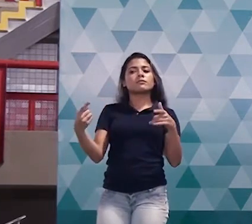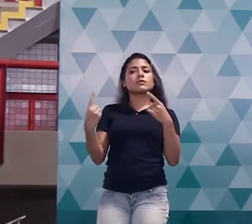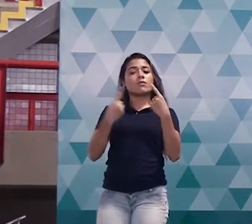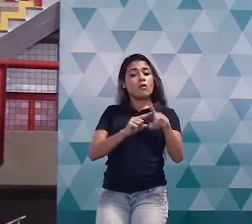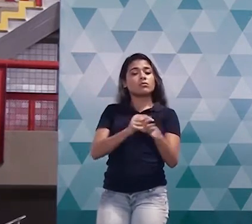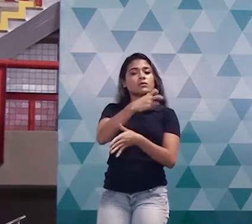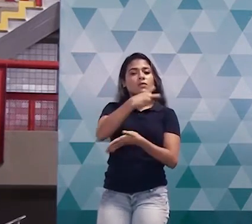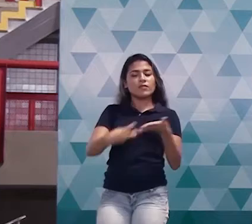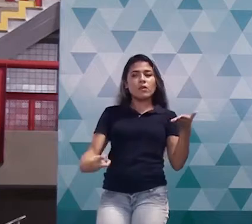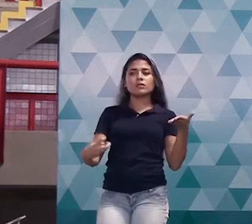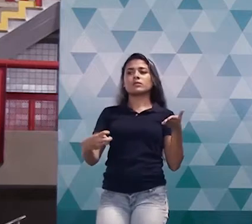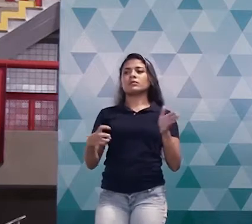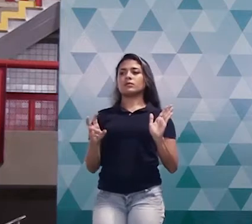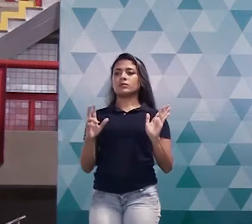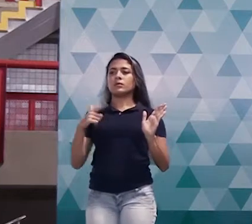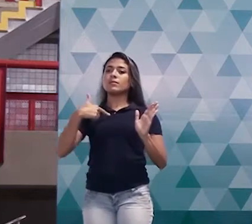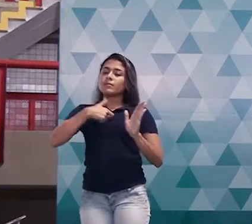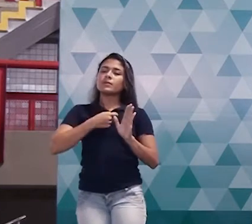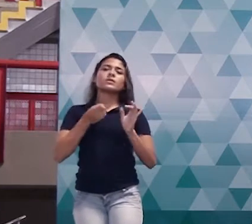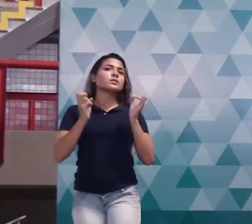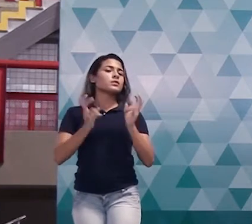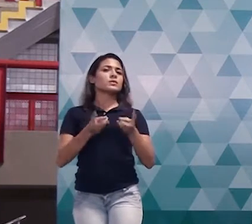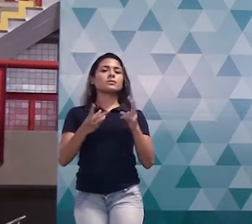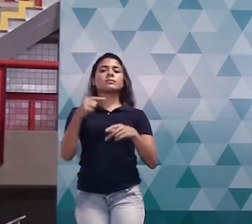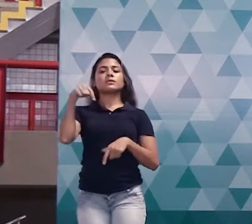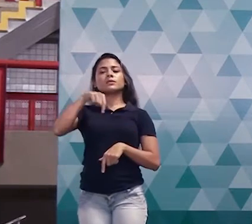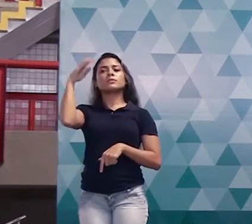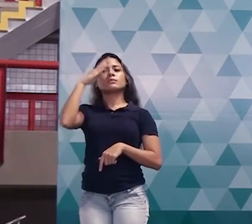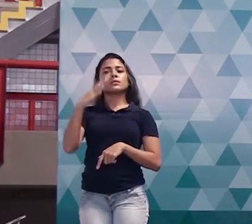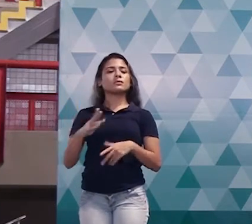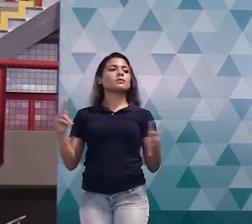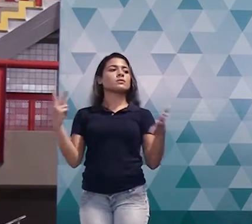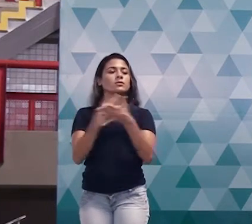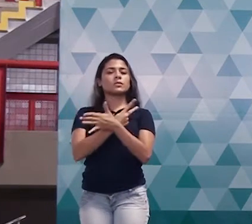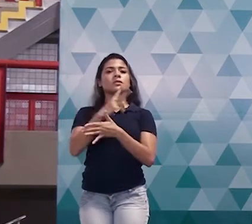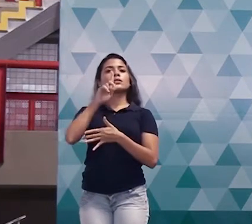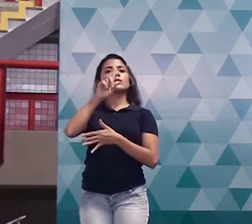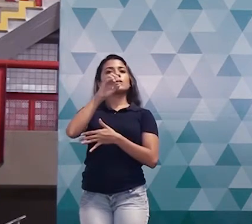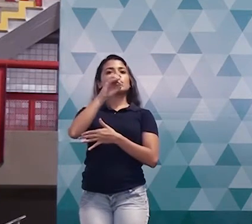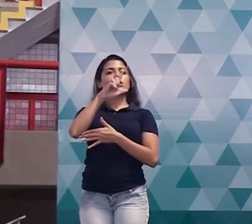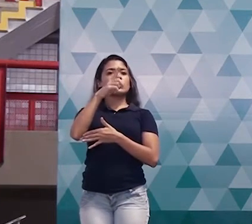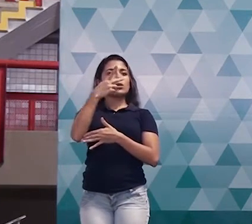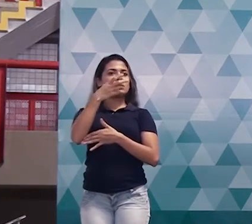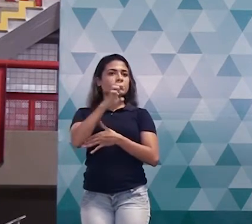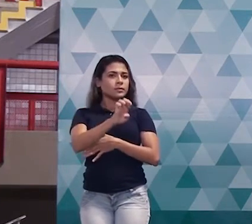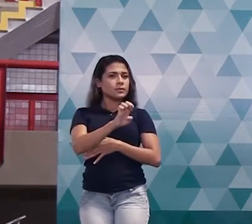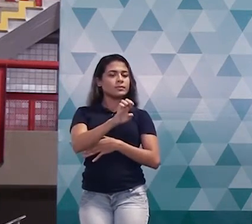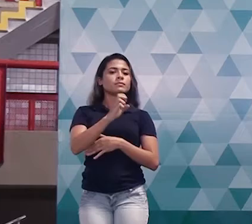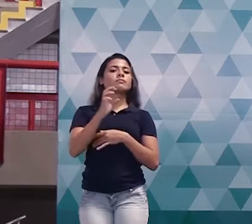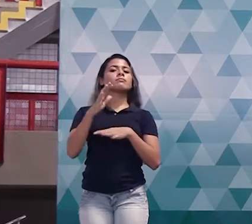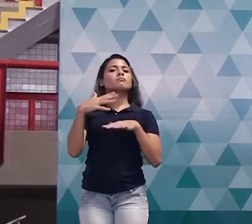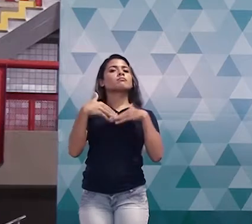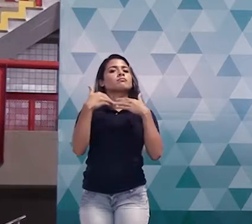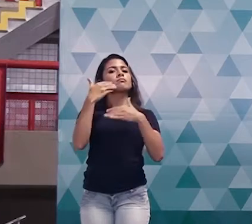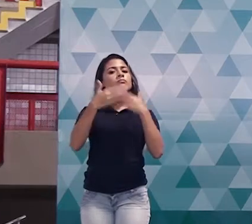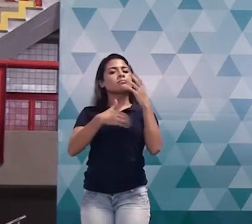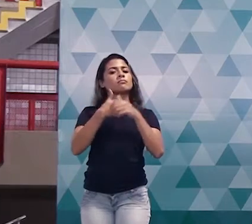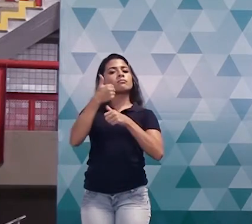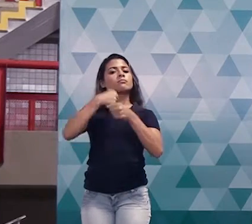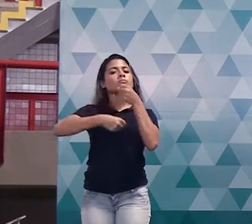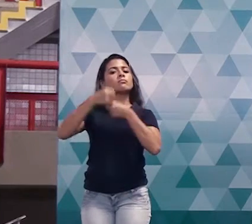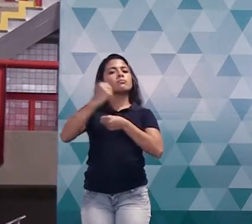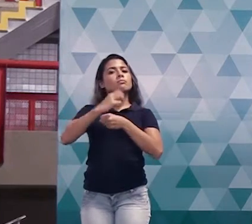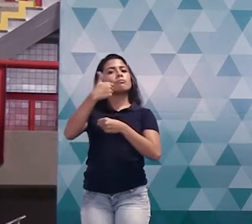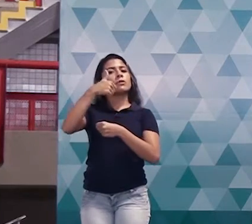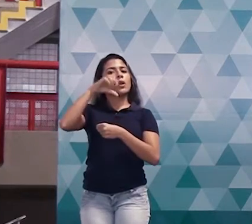derrubada de Vargas foi um golpe, os interesses norte-americanos se estabelecendo aqui no Brasil. Aí depois, em 64, um novo golpe, por